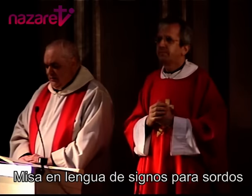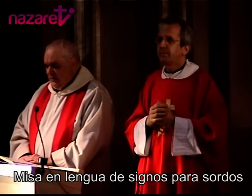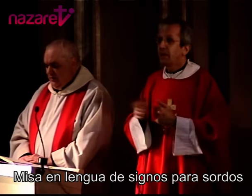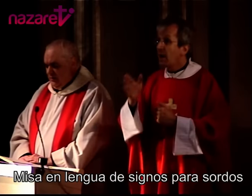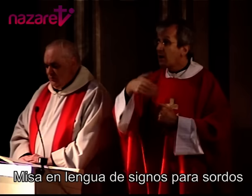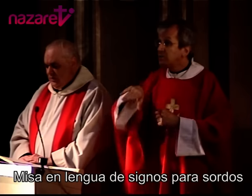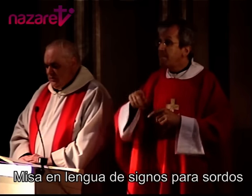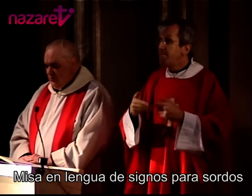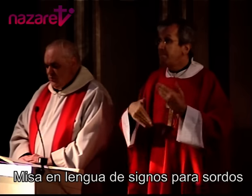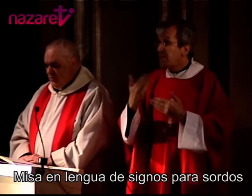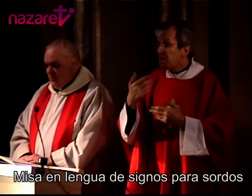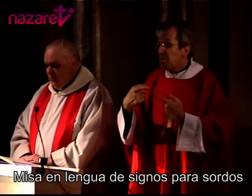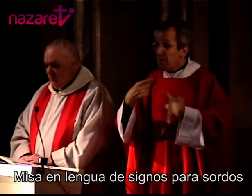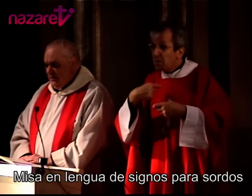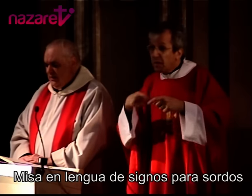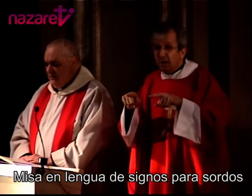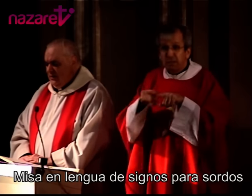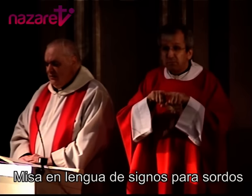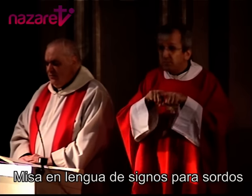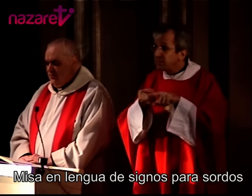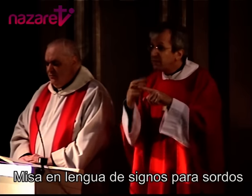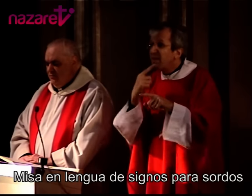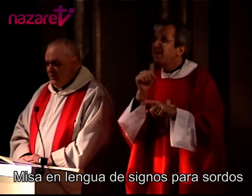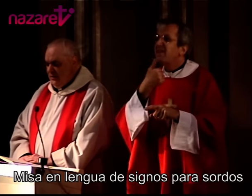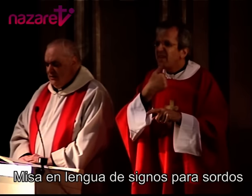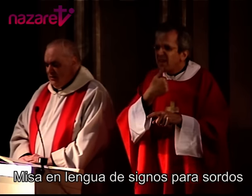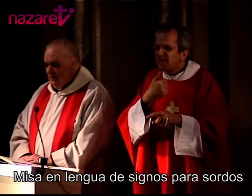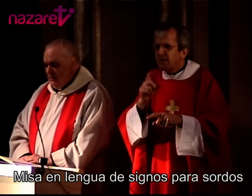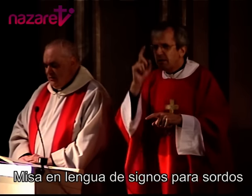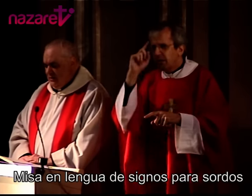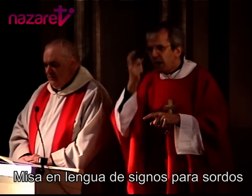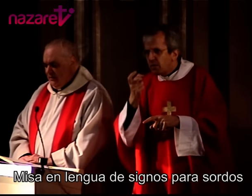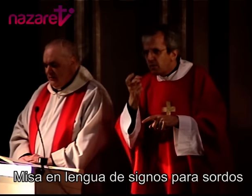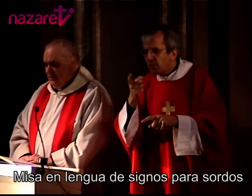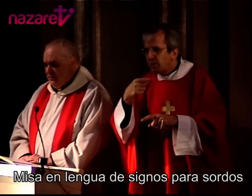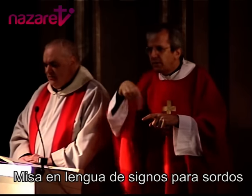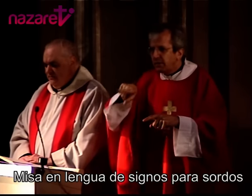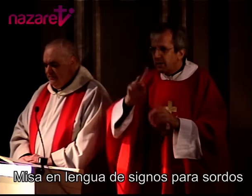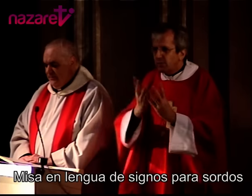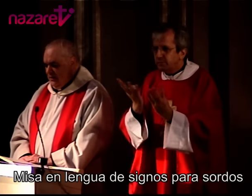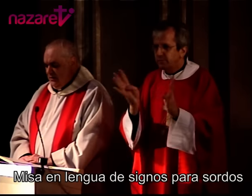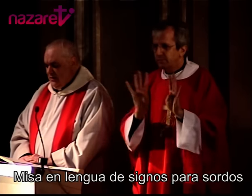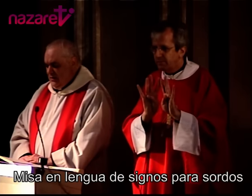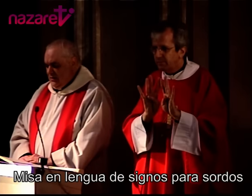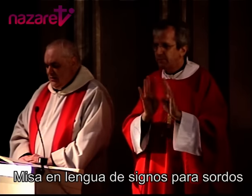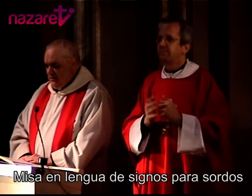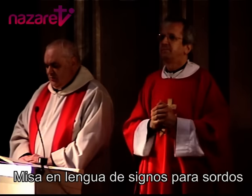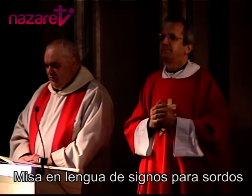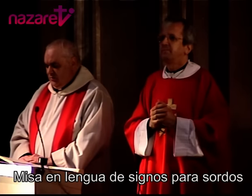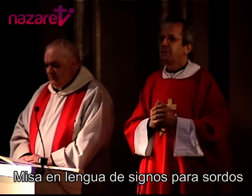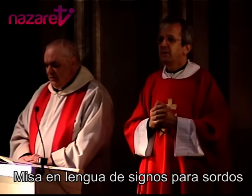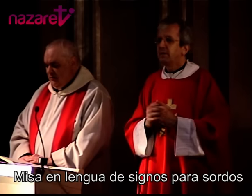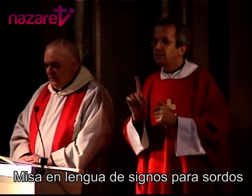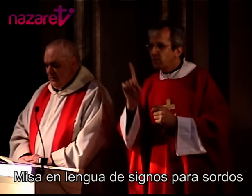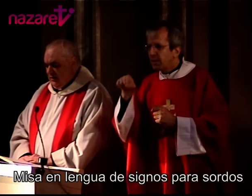Ellos empezaron a preguntarse unos a otros sobre quién de ellos podría ser el que iba a hacer eso. Se